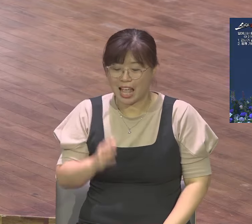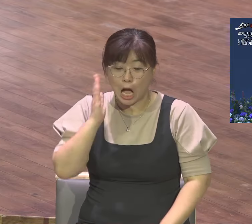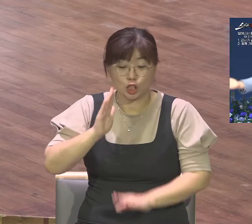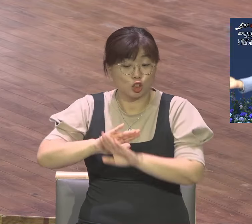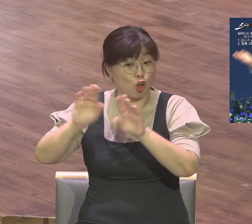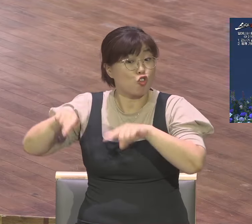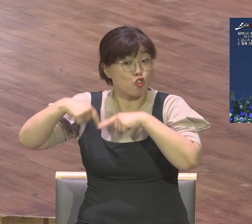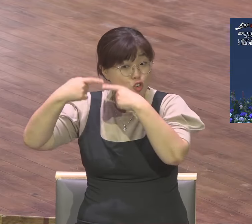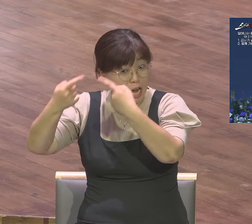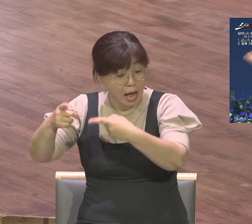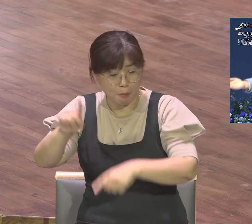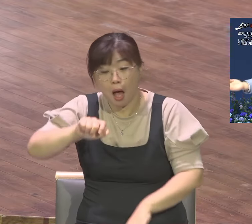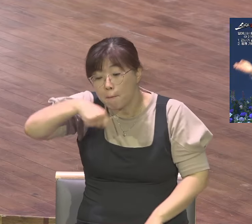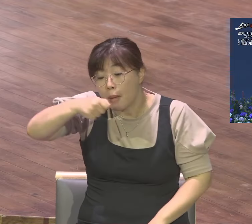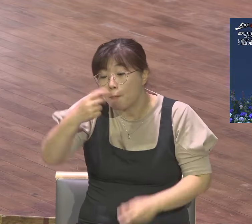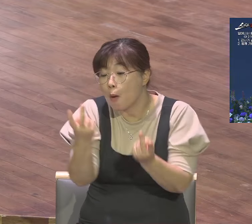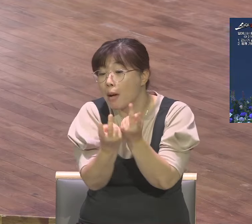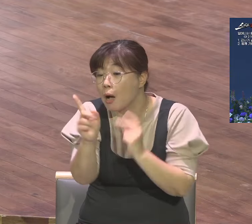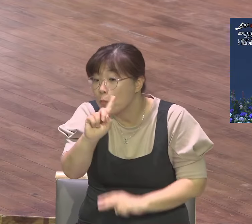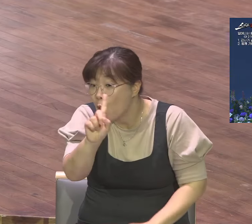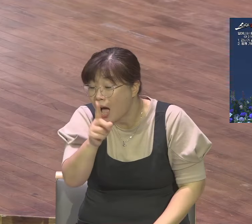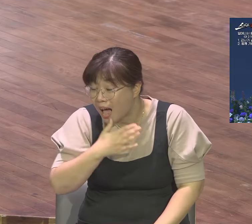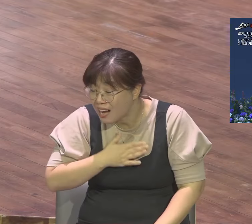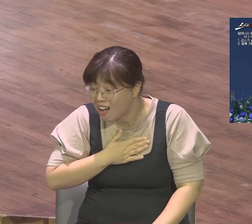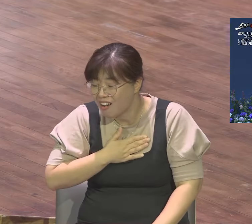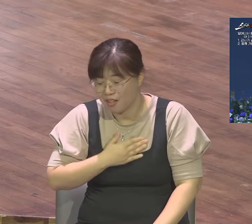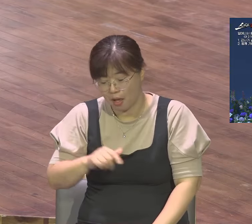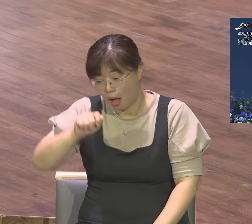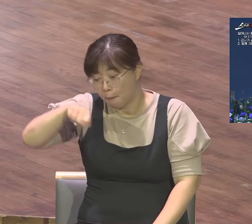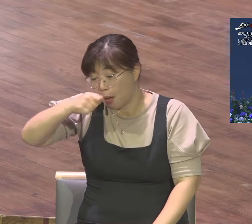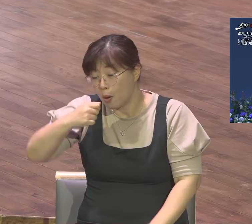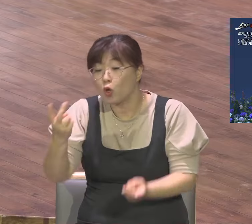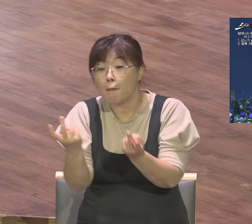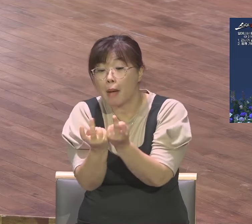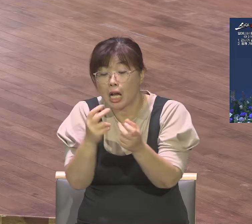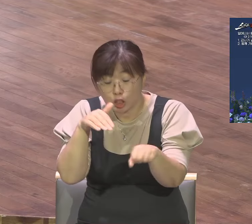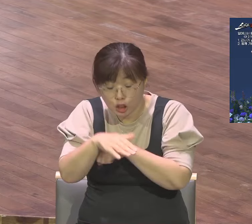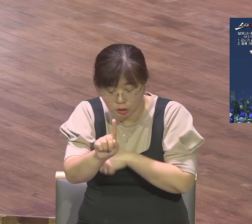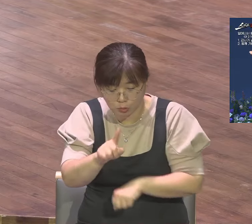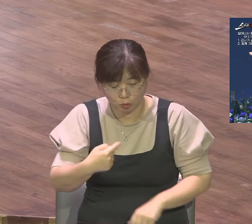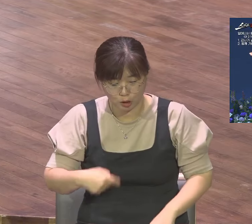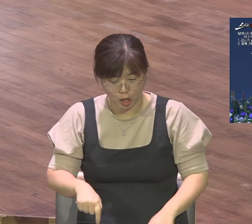먹으려고 들어갑니까? 이게 천국 같은 다 살이 다쳐서 서로 먹으라고